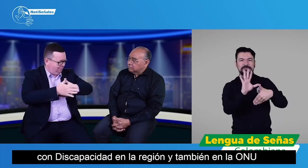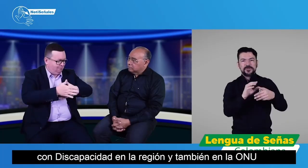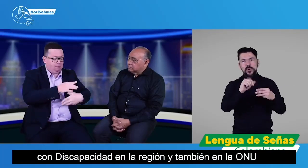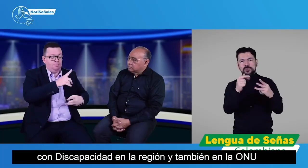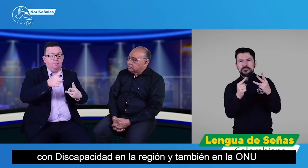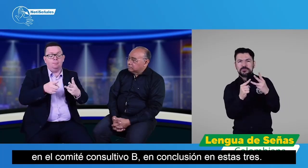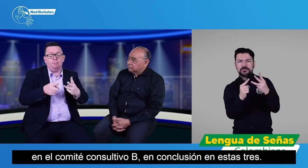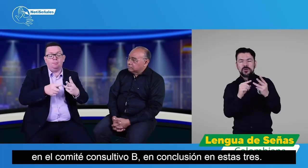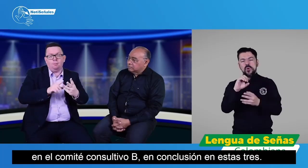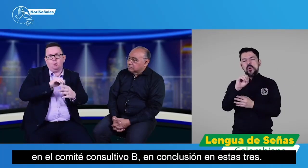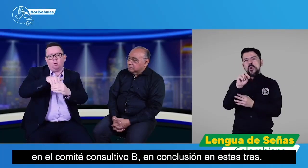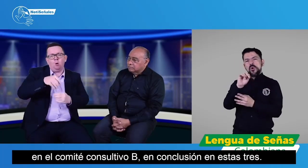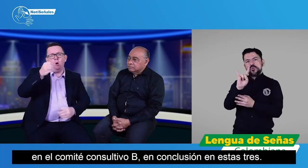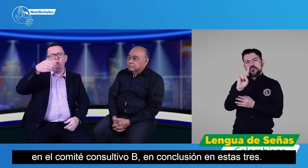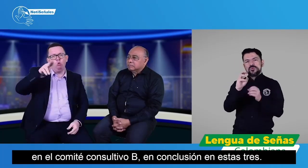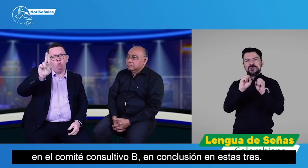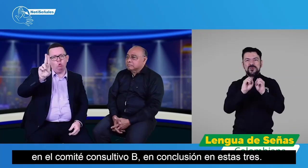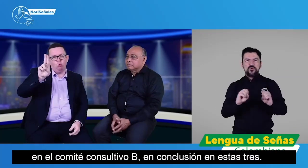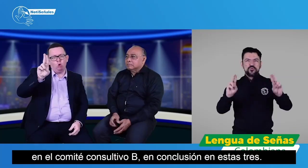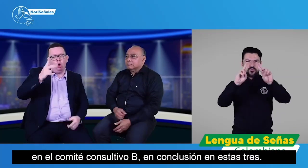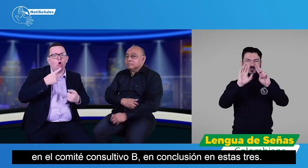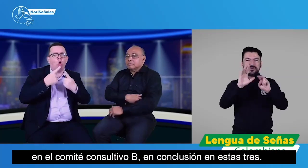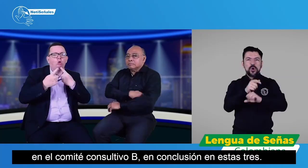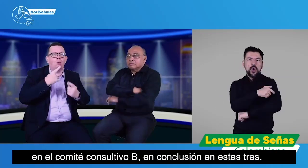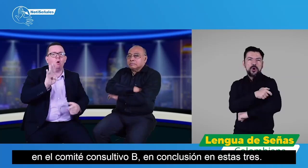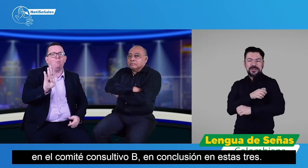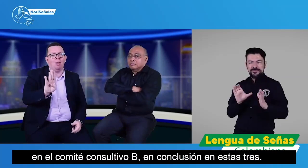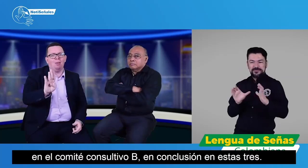ONU, en el Comité Consultivo B. En conclusión, en estas tres.